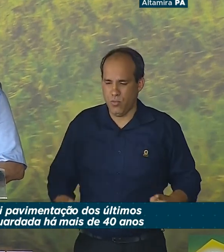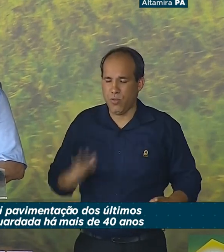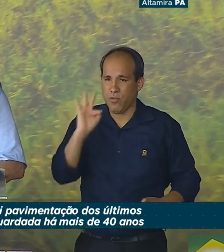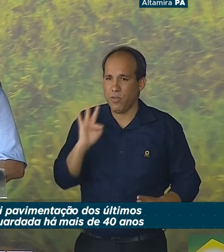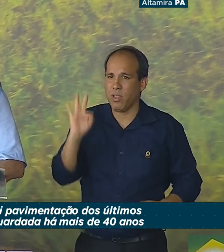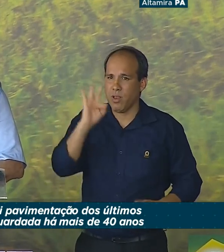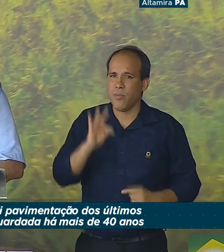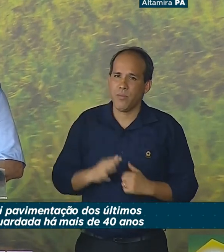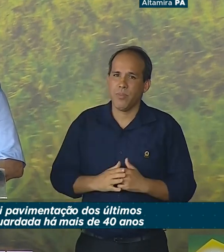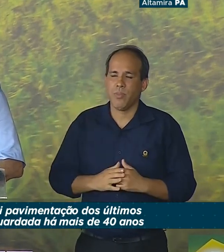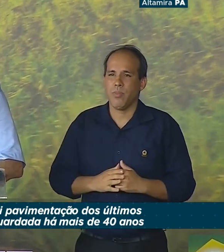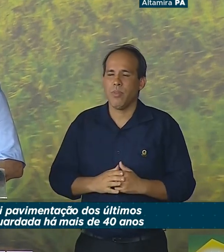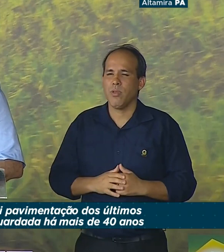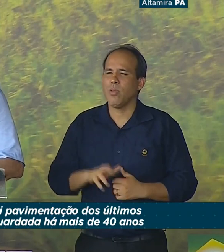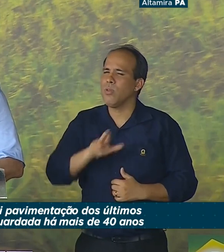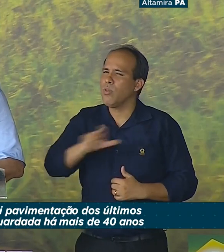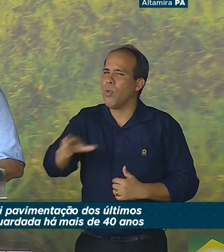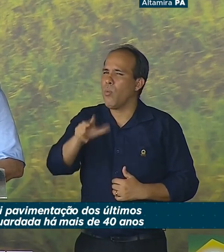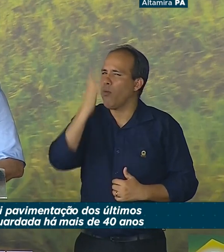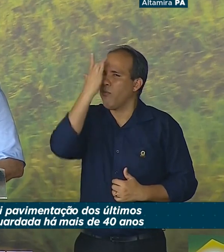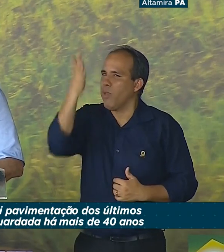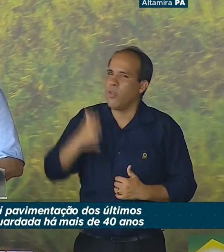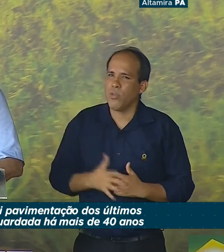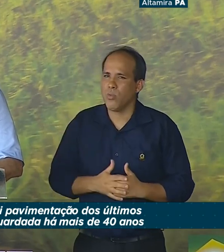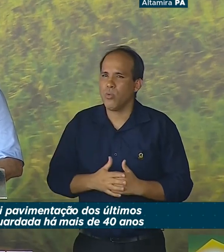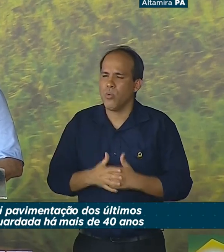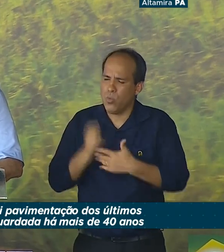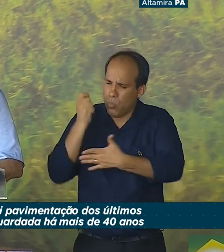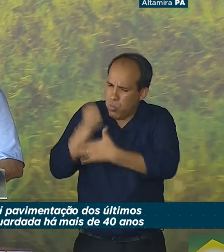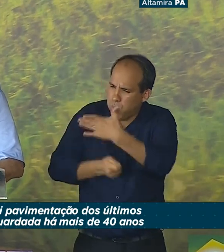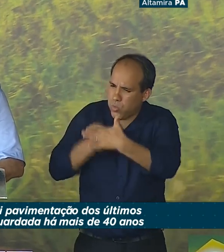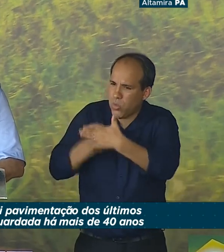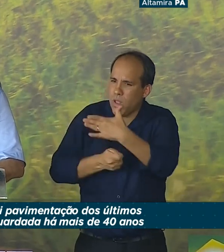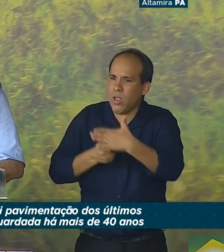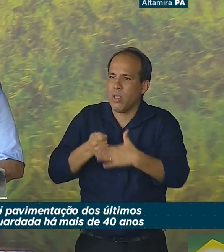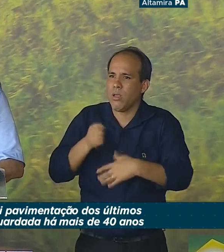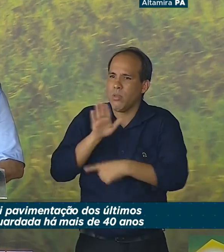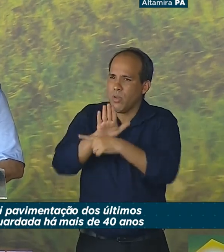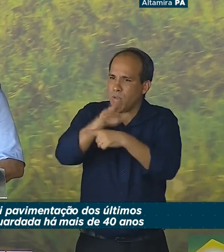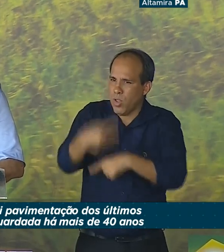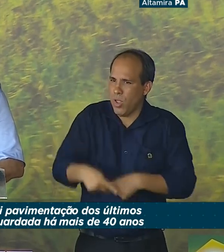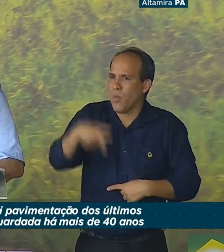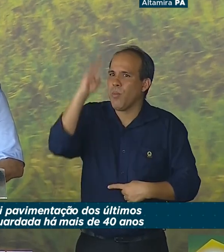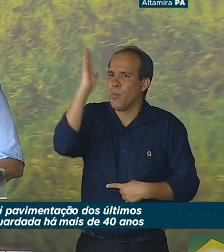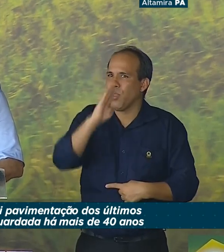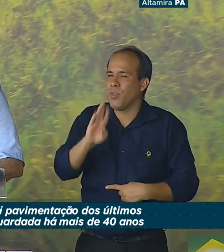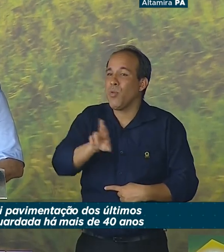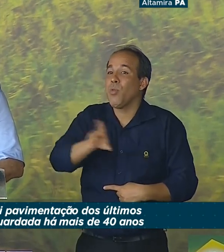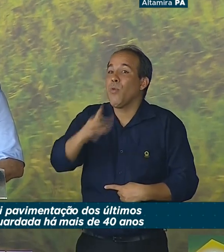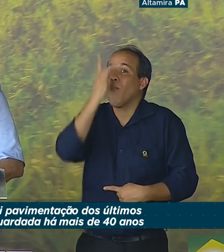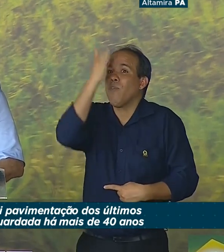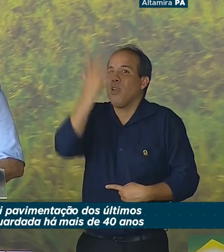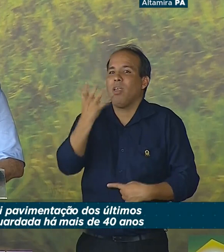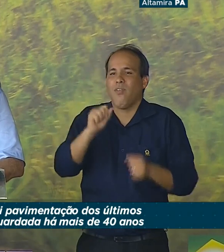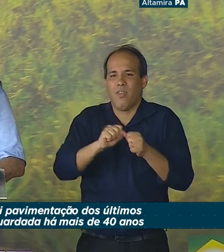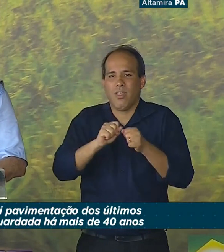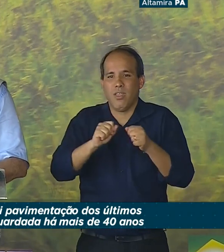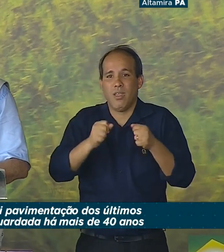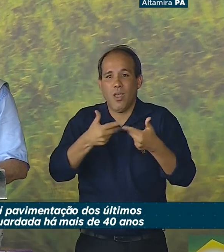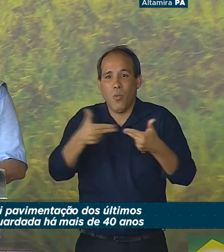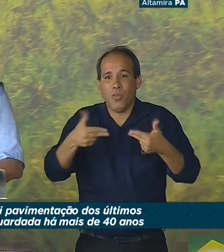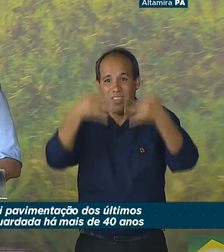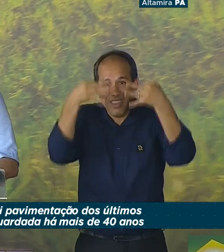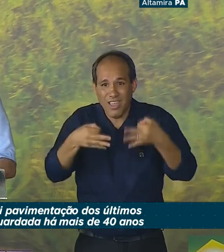federal. Não é fácil lutar pelo Brasil. Não é fácil querer fazer a coisa certa nesse